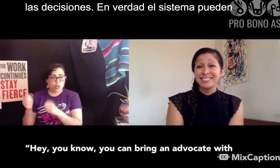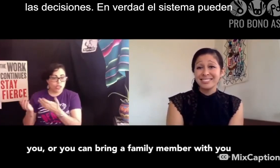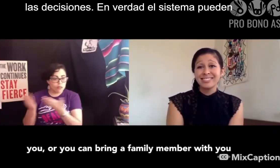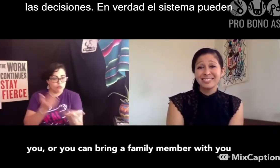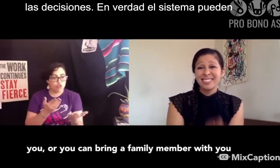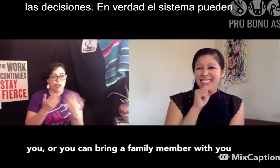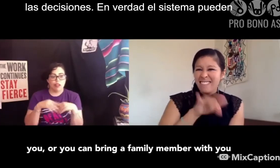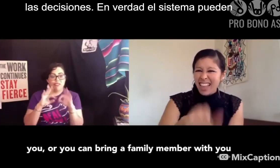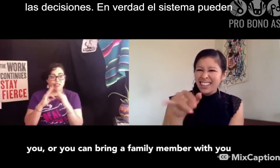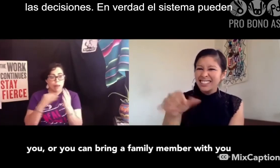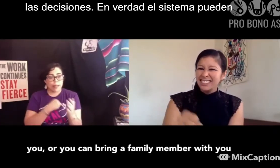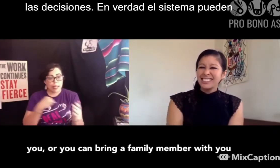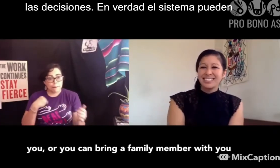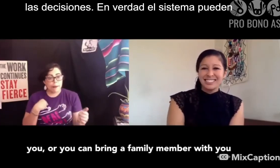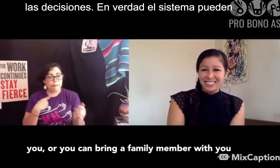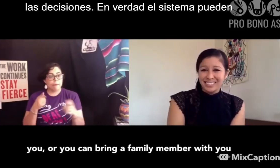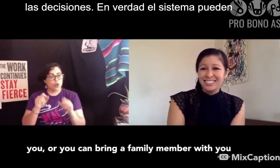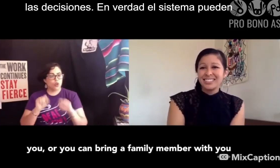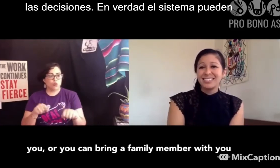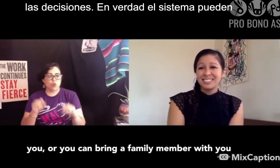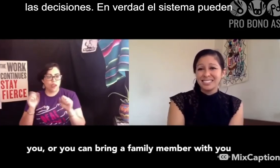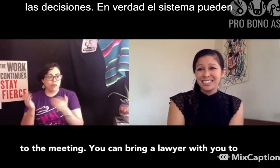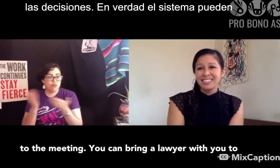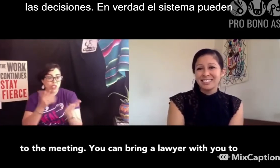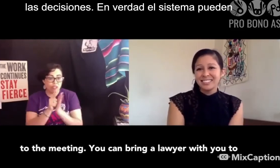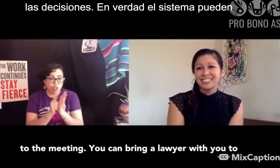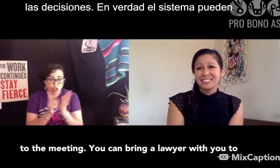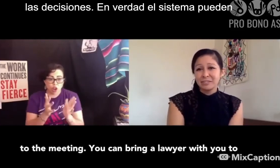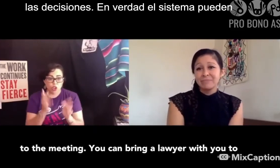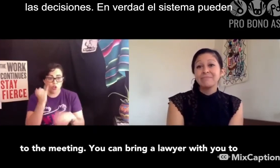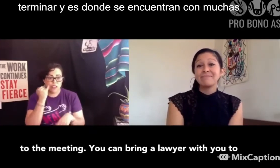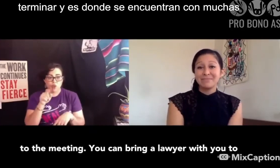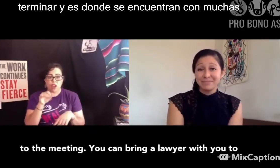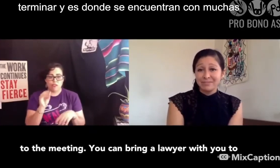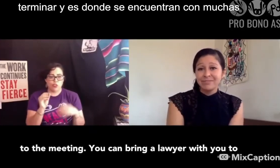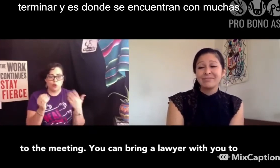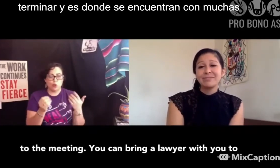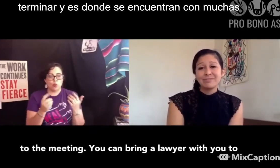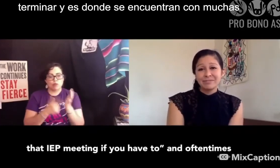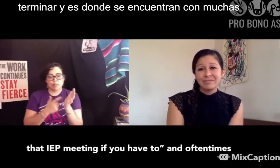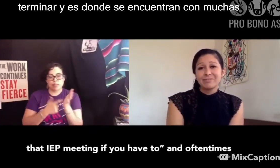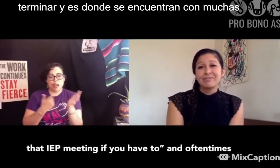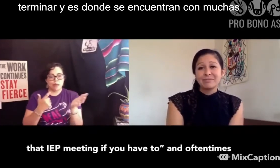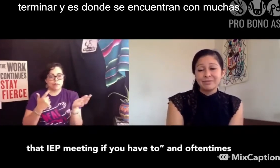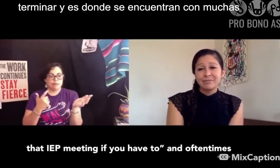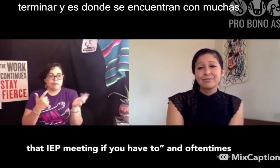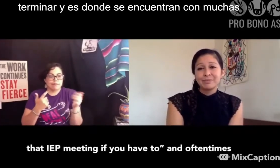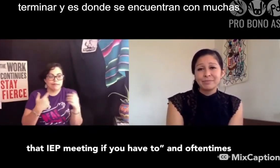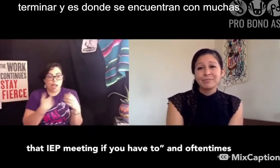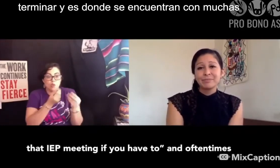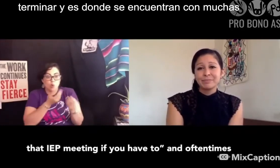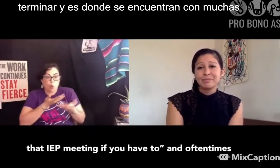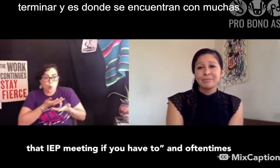poder tomar las decisiones. En verdad, el sistema puede intimidar y es donde se